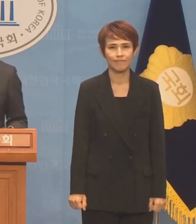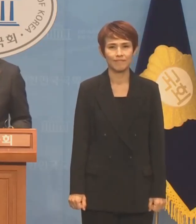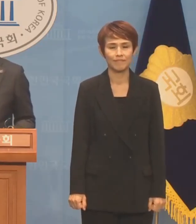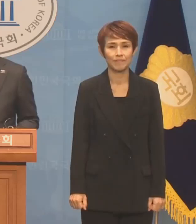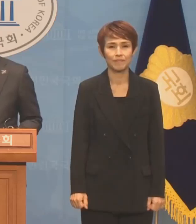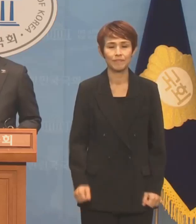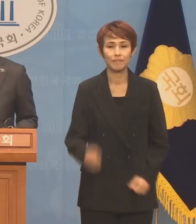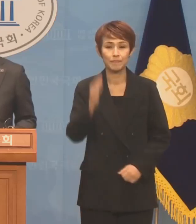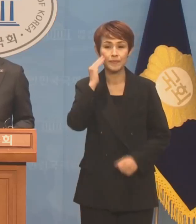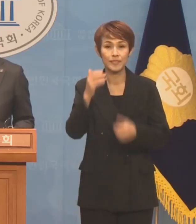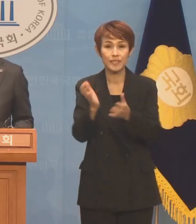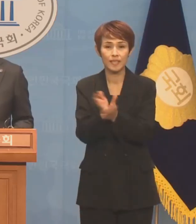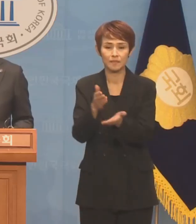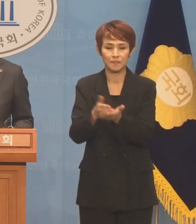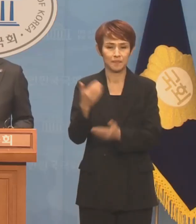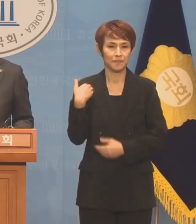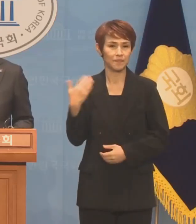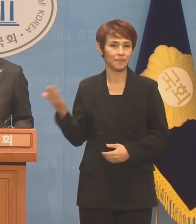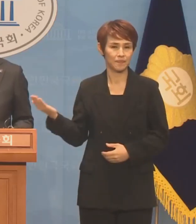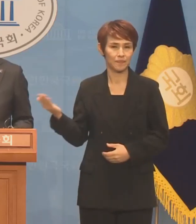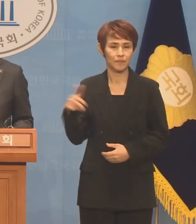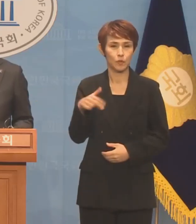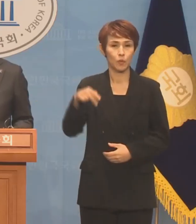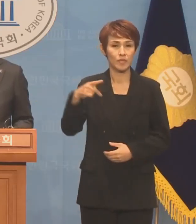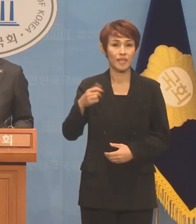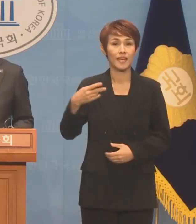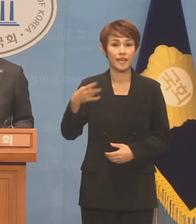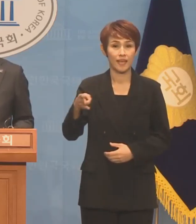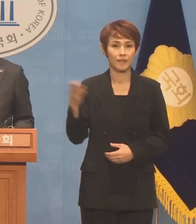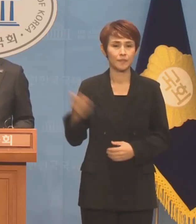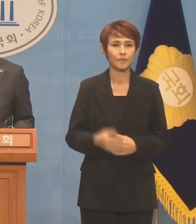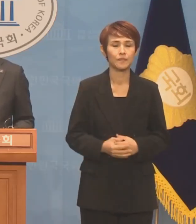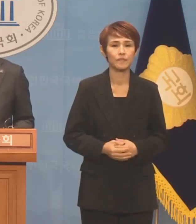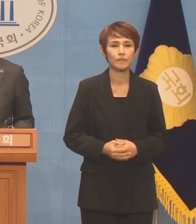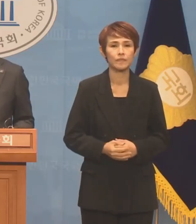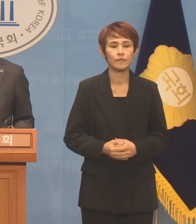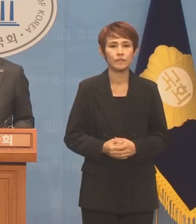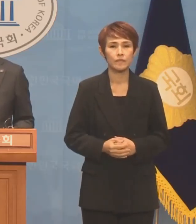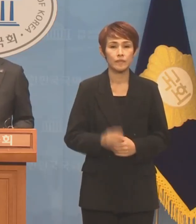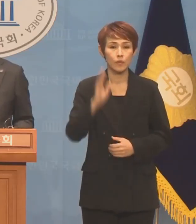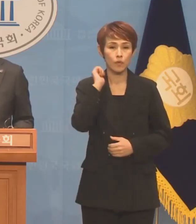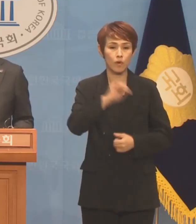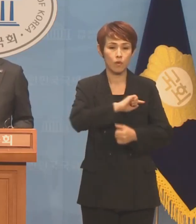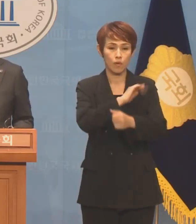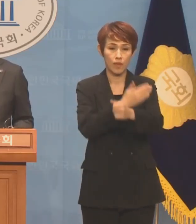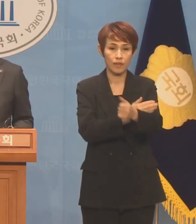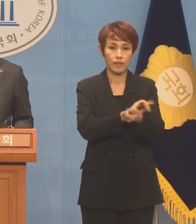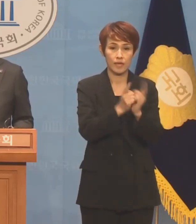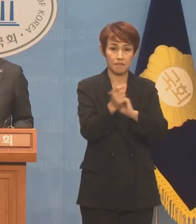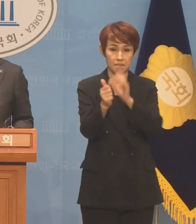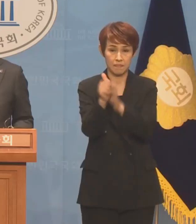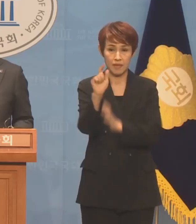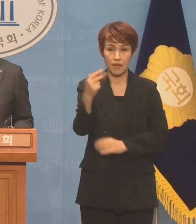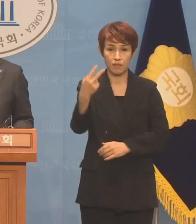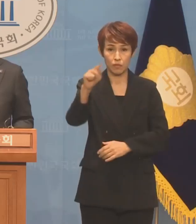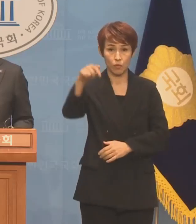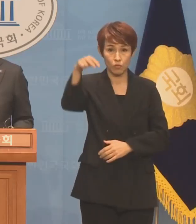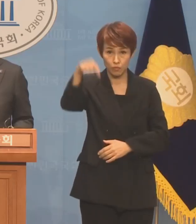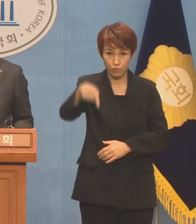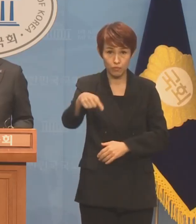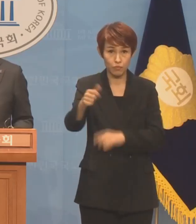예, 더불어민주당 수석대변인 조승래 의원입니다. 한독수 권한대행이 국회의